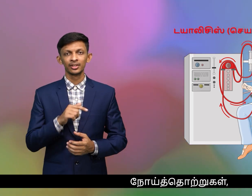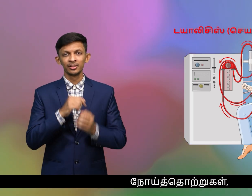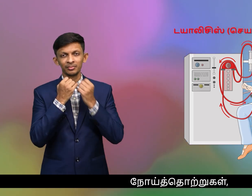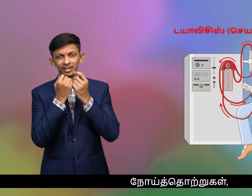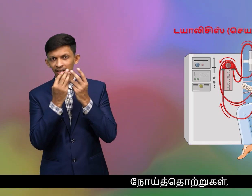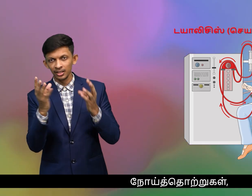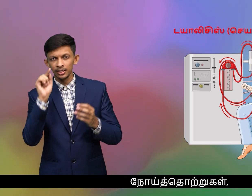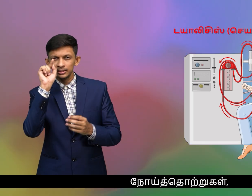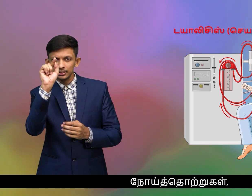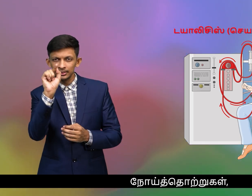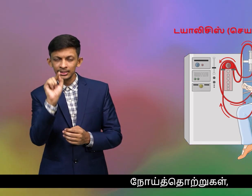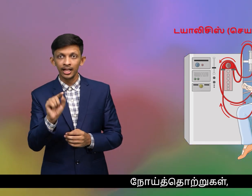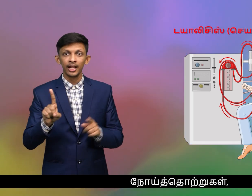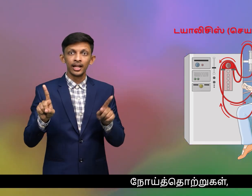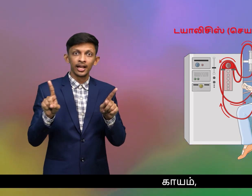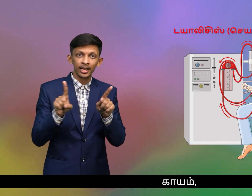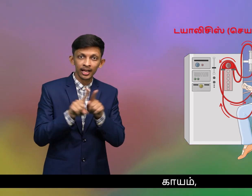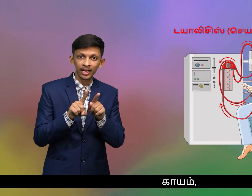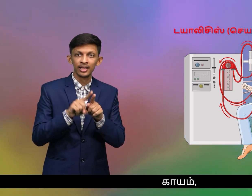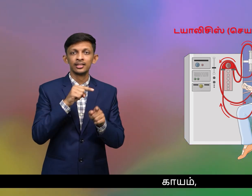நோய் தொற்றுகள், காயம்,